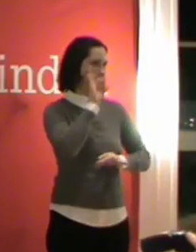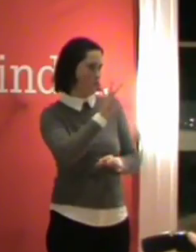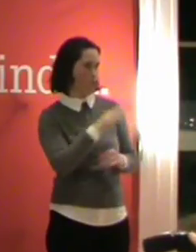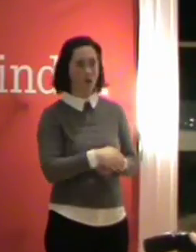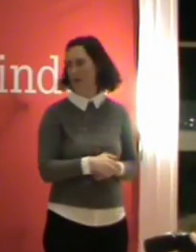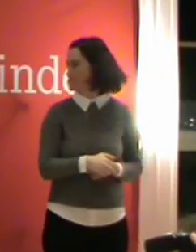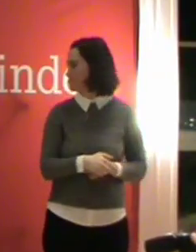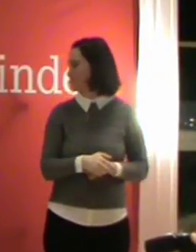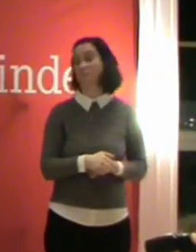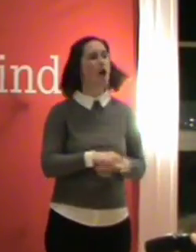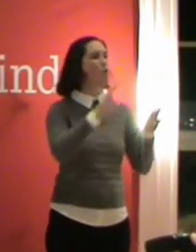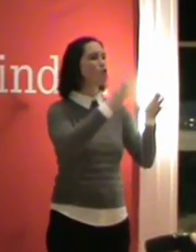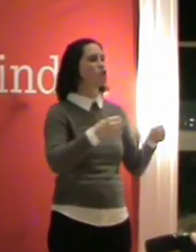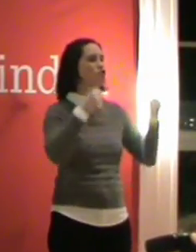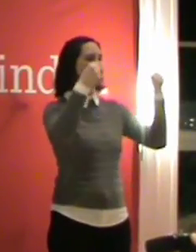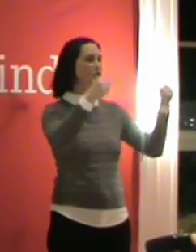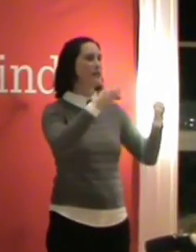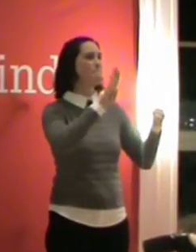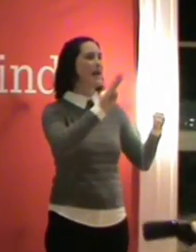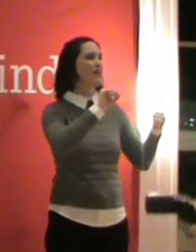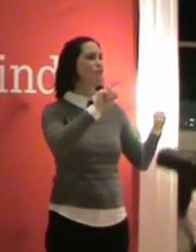Und hier ist das Schloss Bellevue drauf für diejenigen,